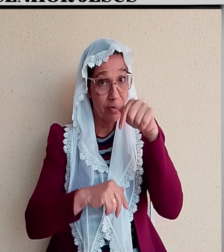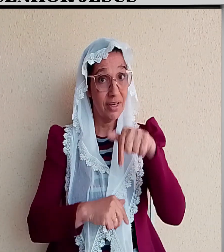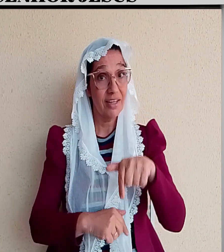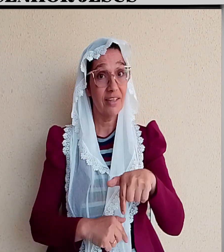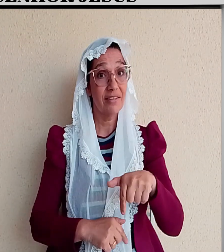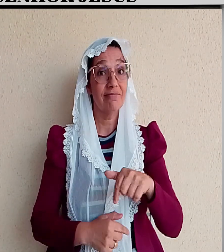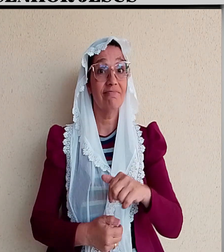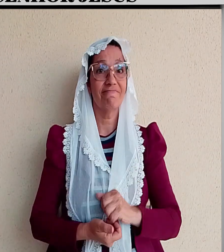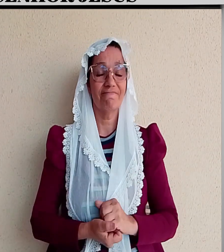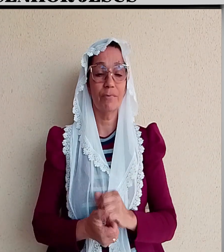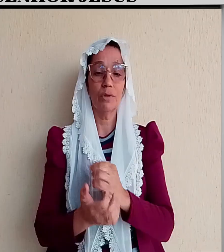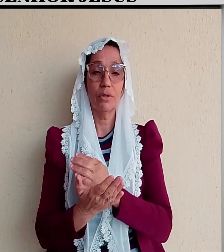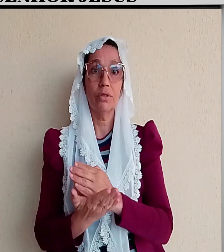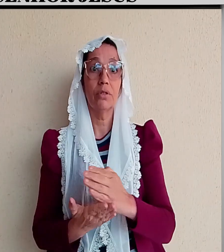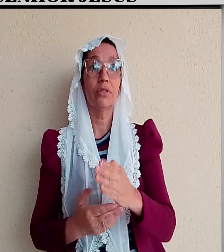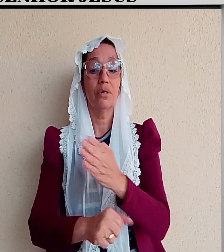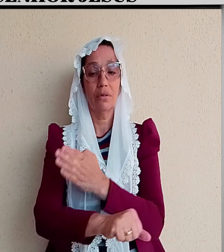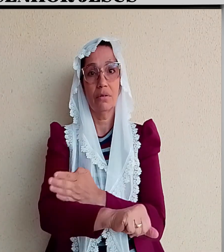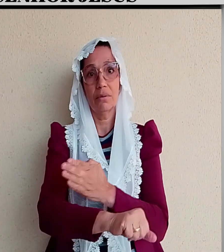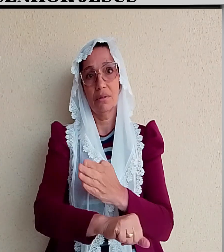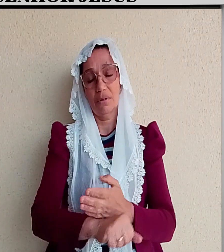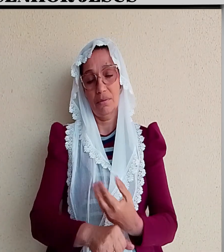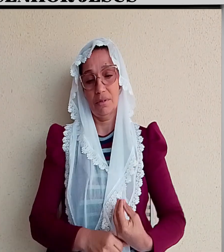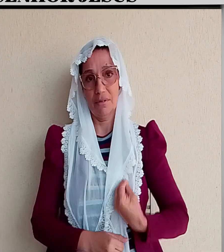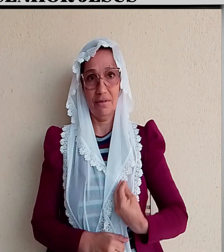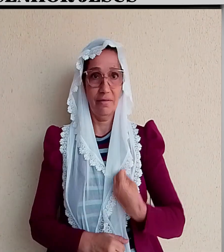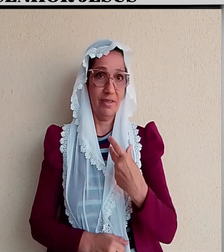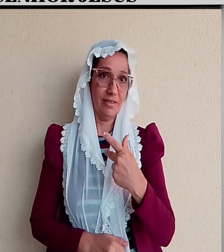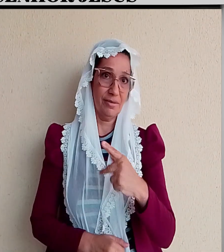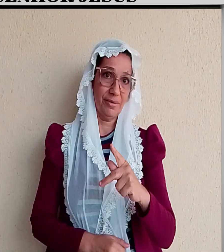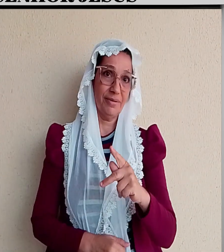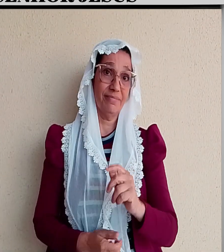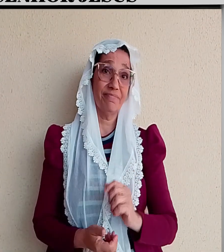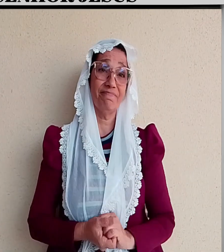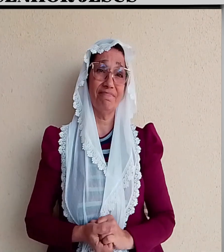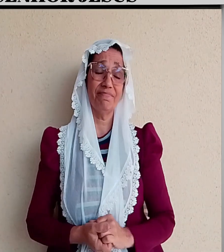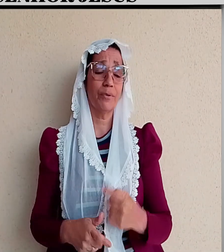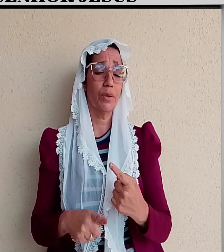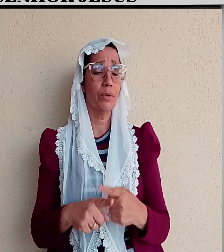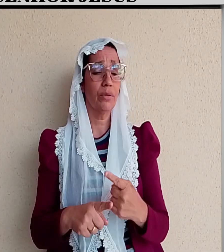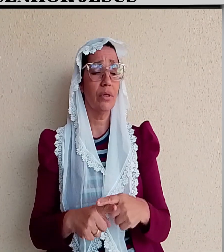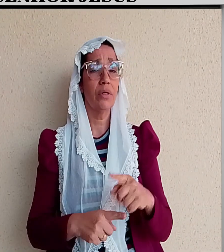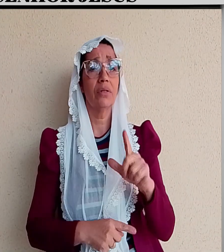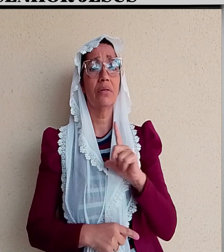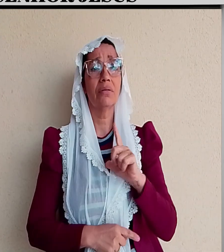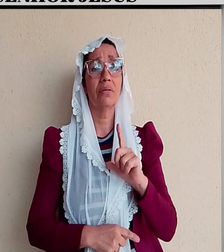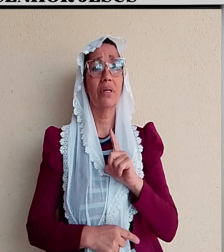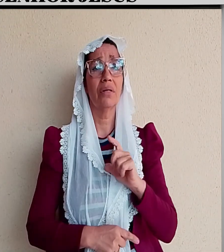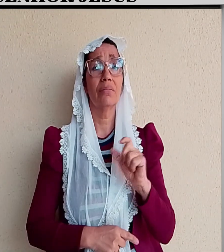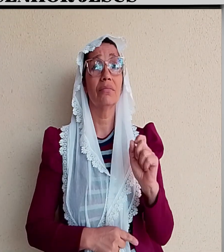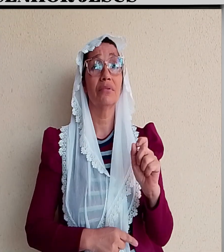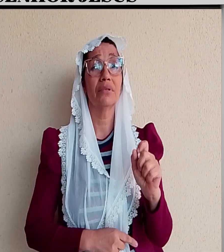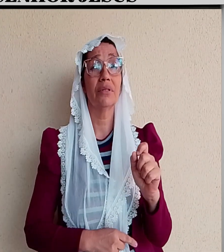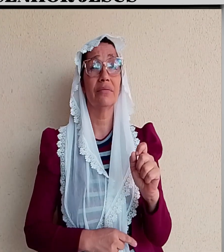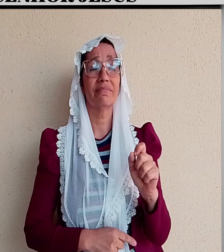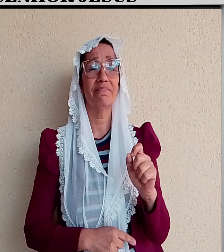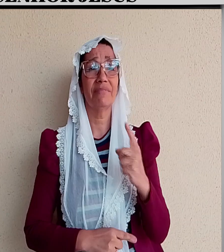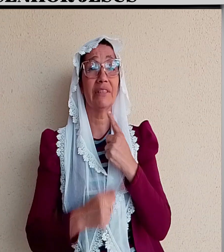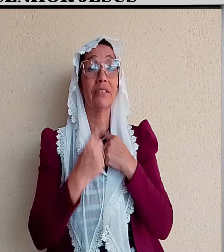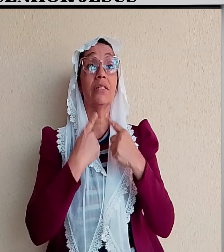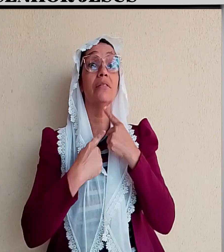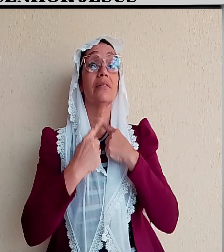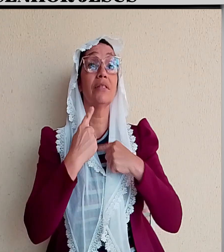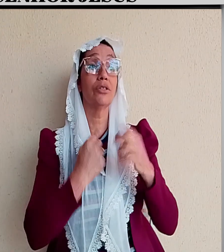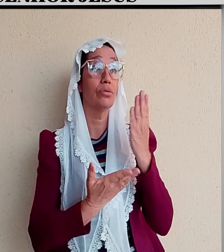Senhor, buscar Ele porque temos sede de justiça, fome da sua palavra. E hoje o Senhor vem dizer: eu vim escolher